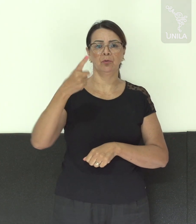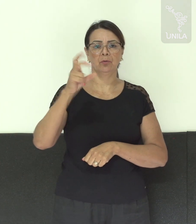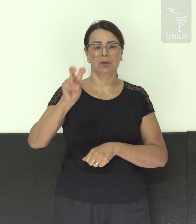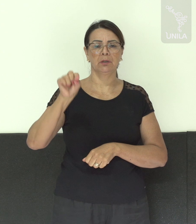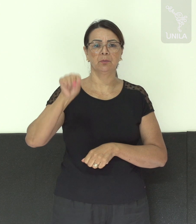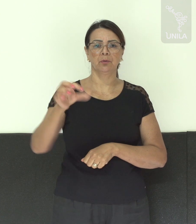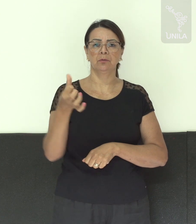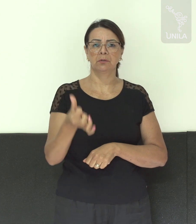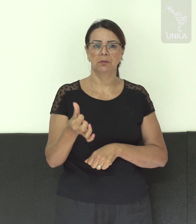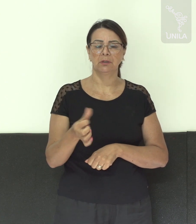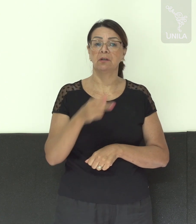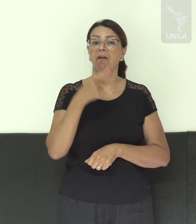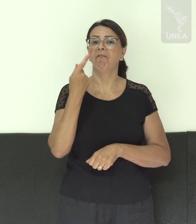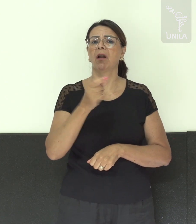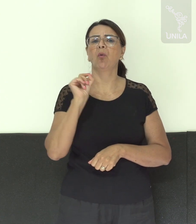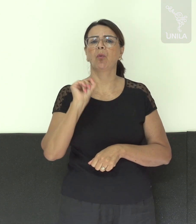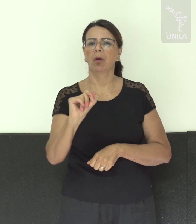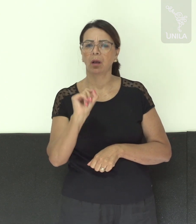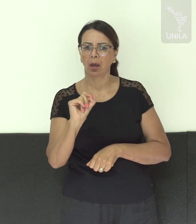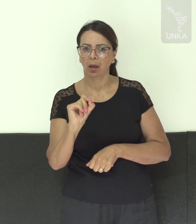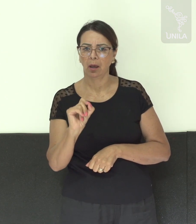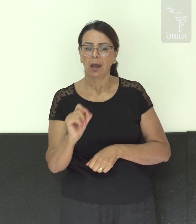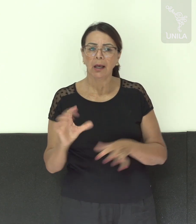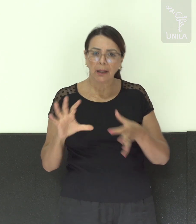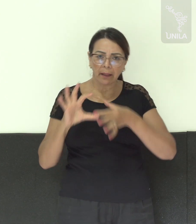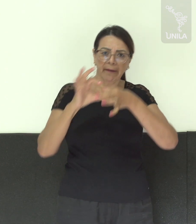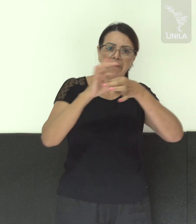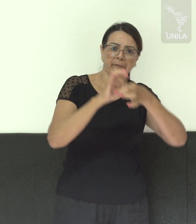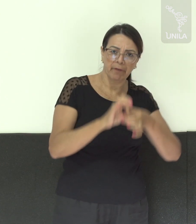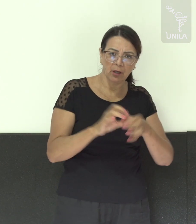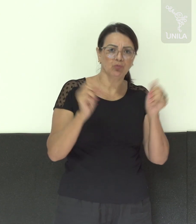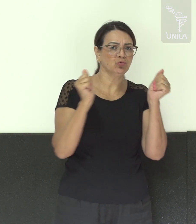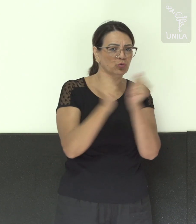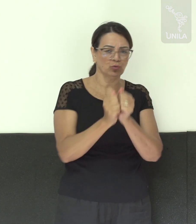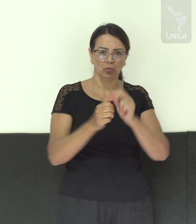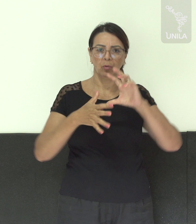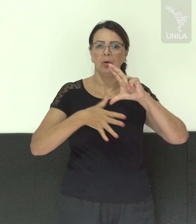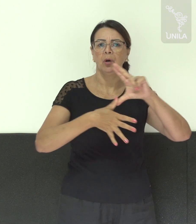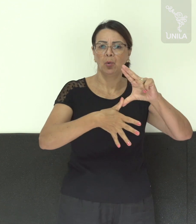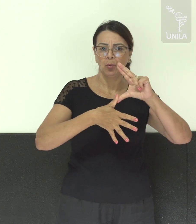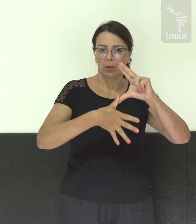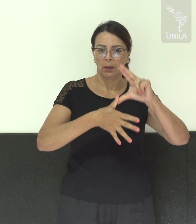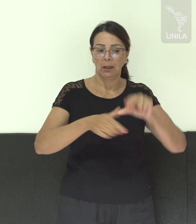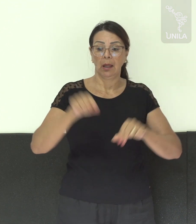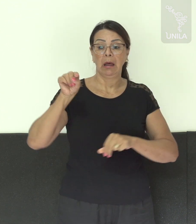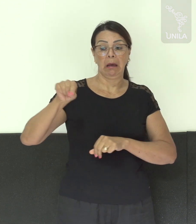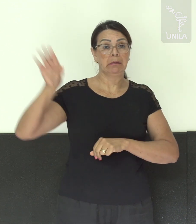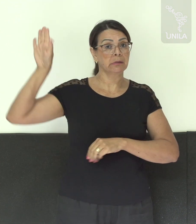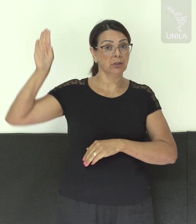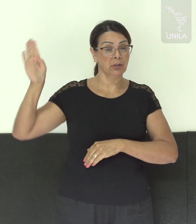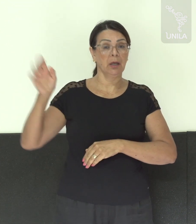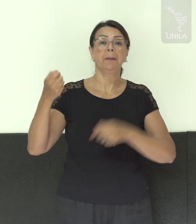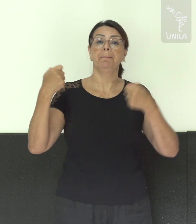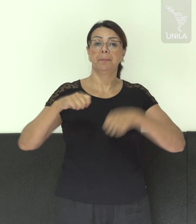9.15.6. Declarar que, estabelecido o vínculo do candidato com a Unívia, este se compromete a